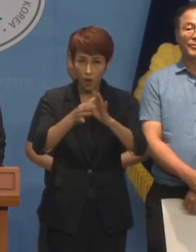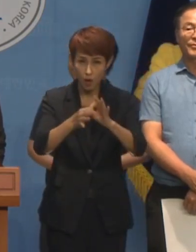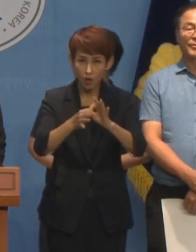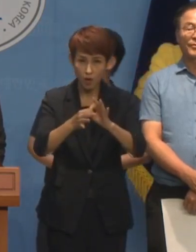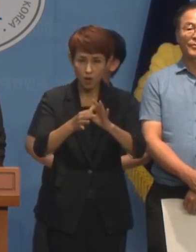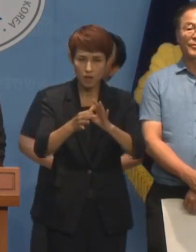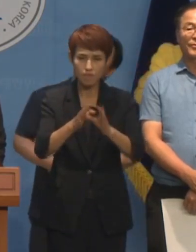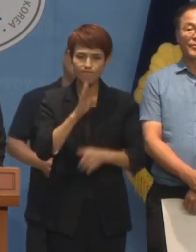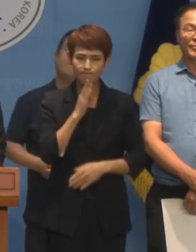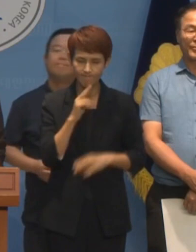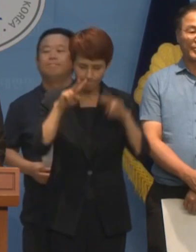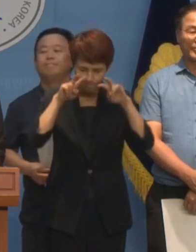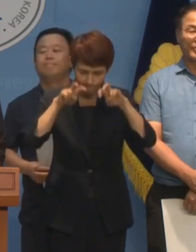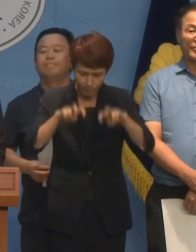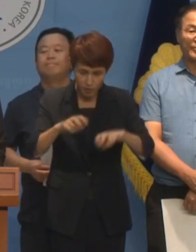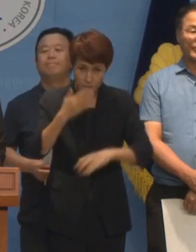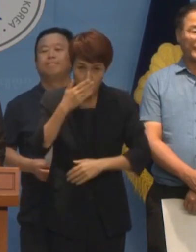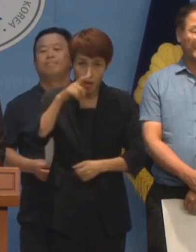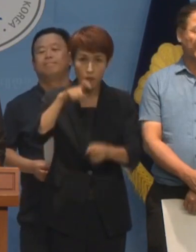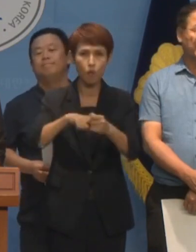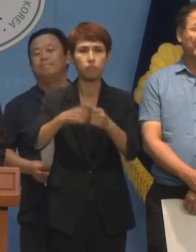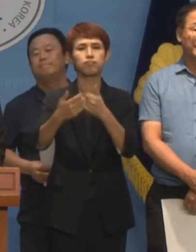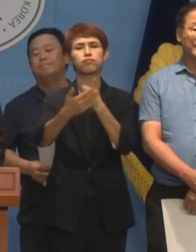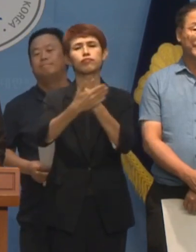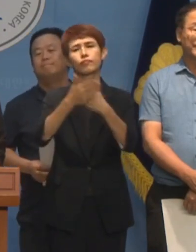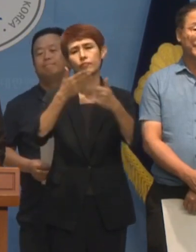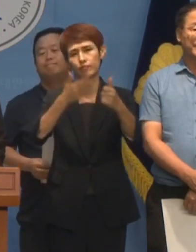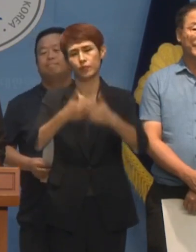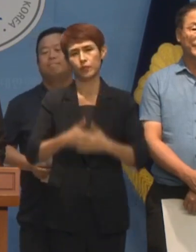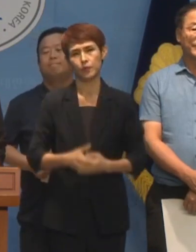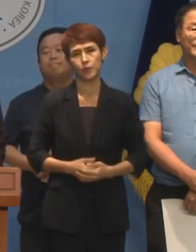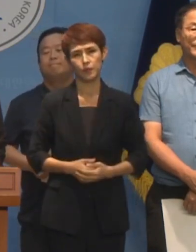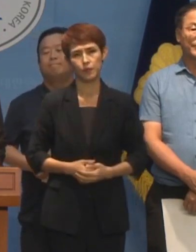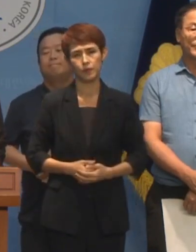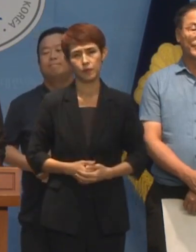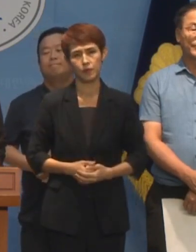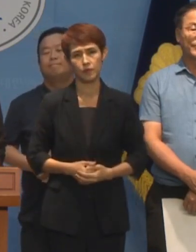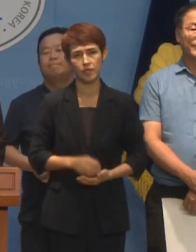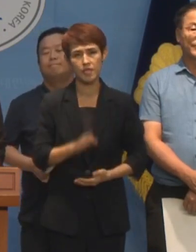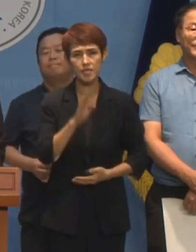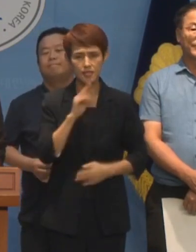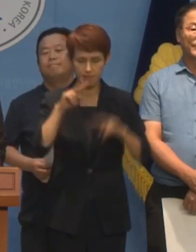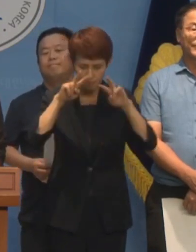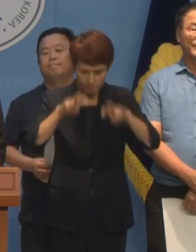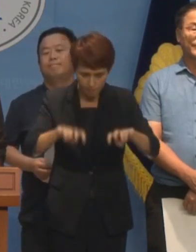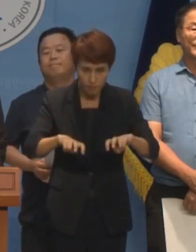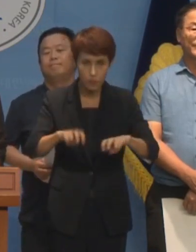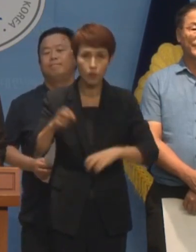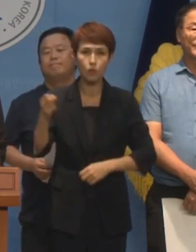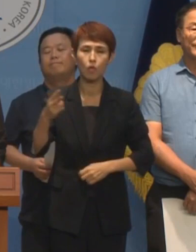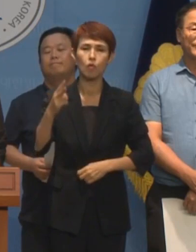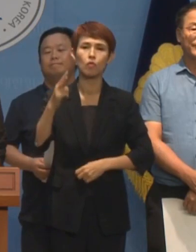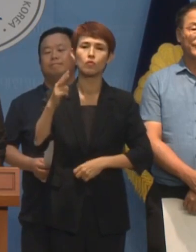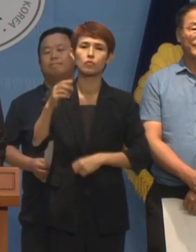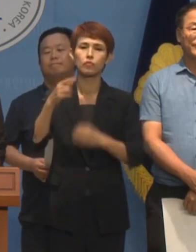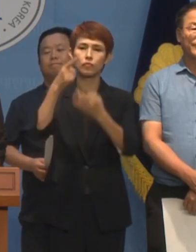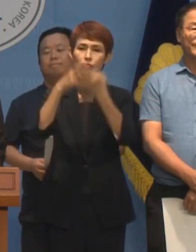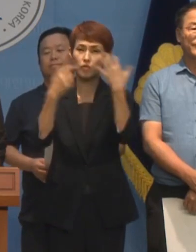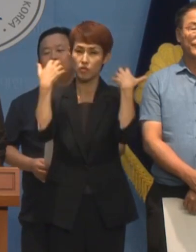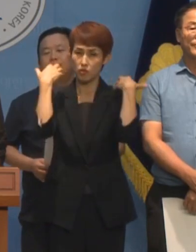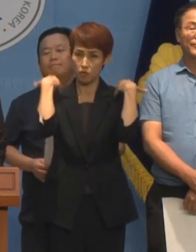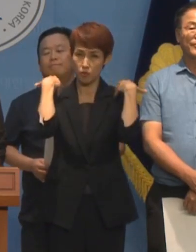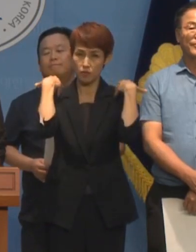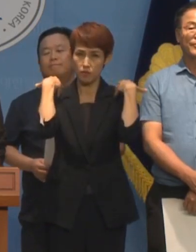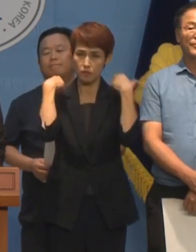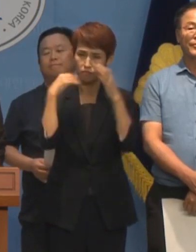진상규명이 이루어질 수 있도록 협조를 부탁드리며 고속도로 진상규명과 윤석열 정권의 이런 무도한 행태들,